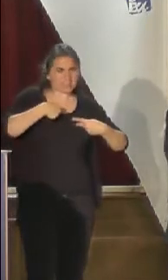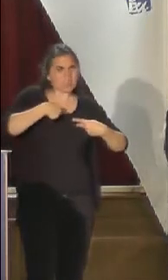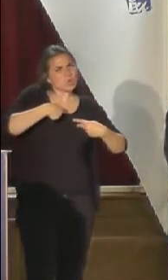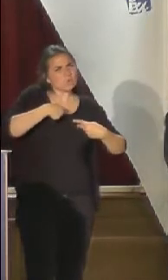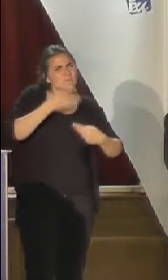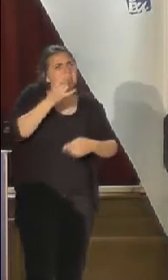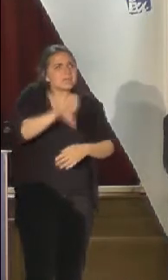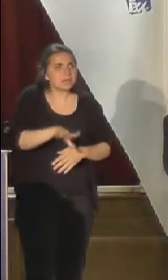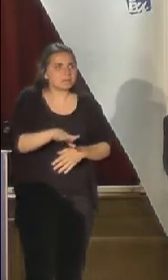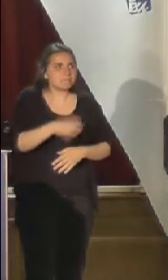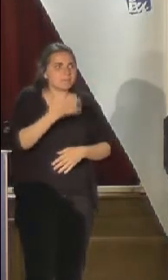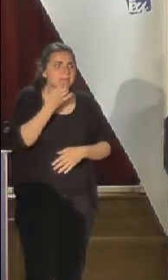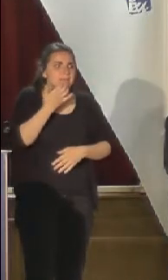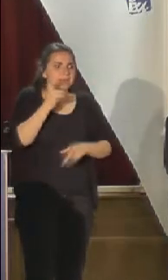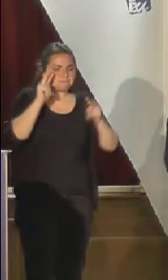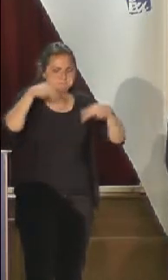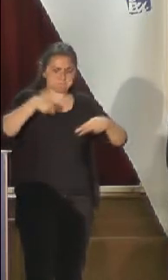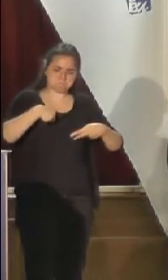ser.